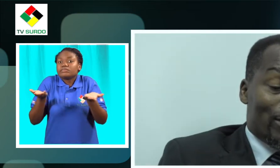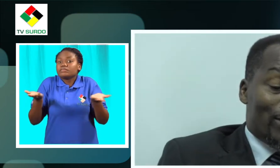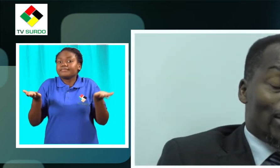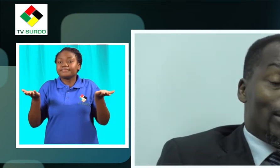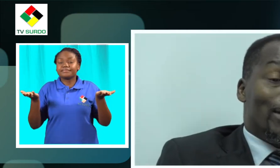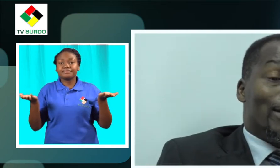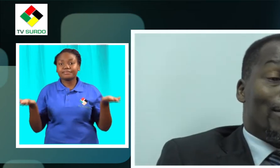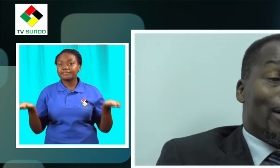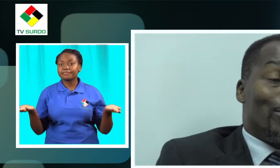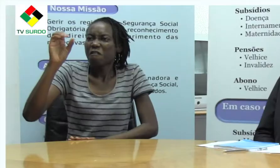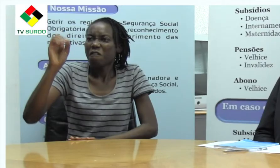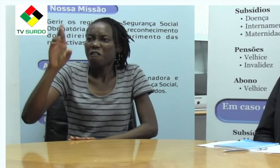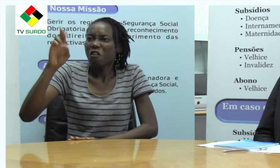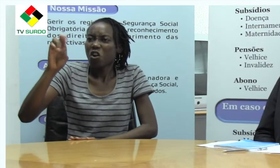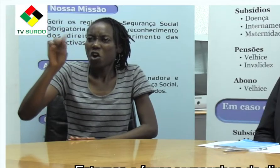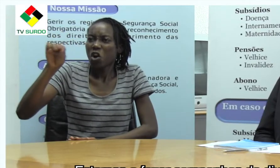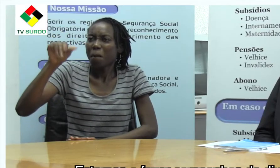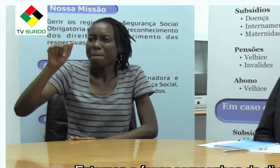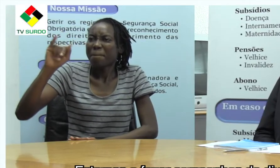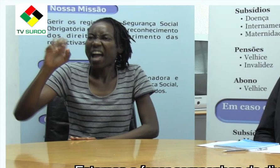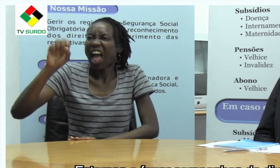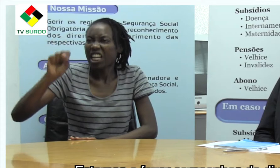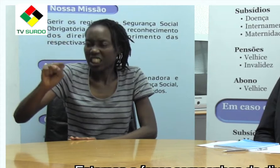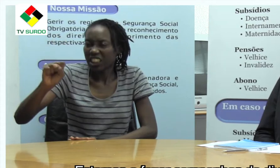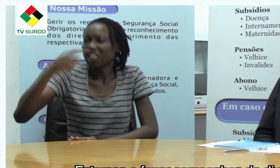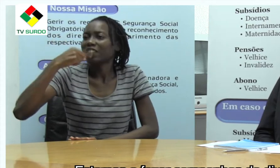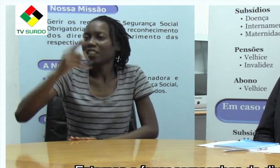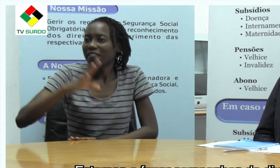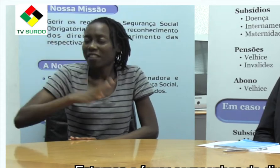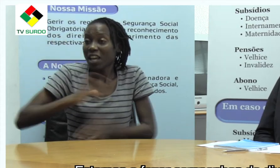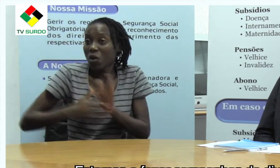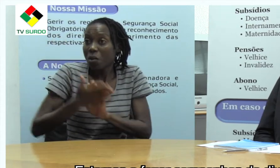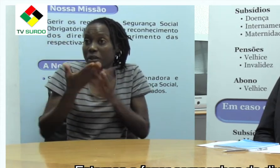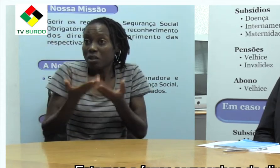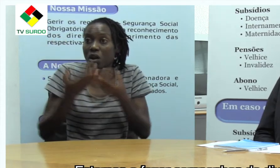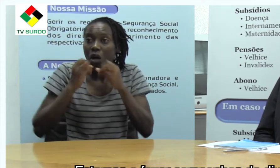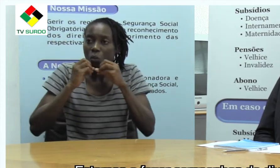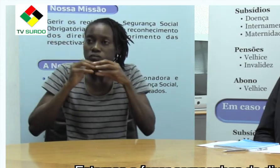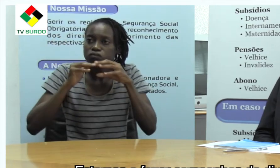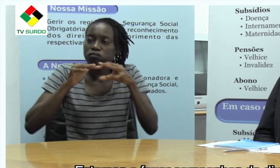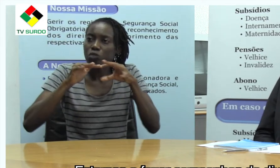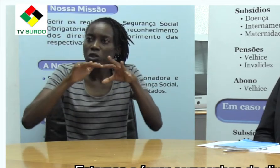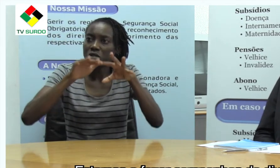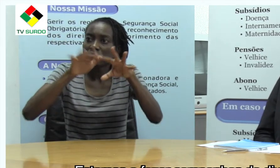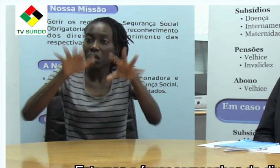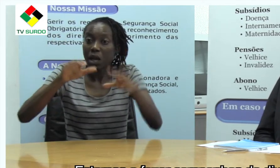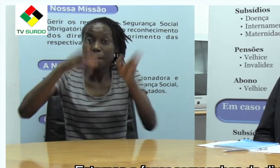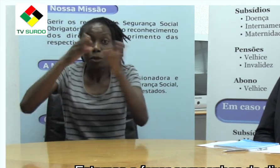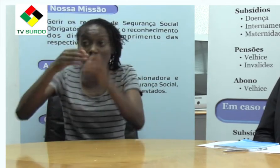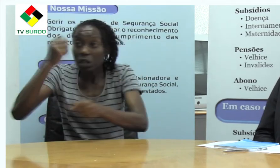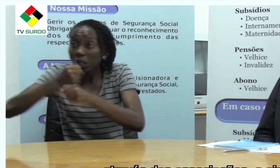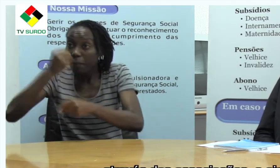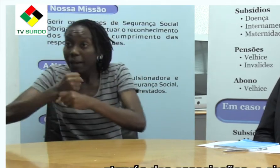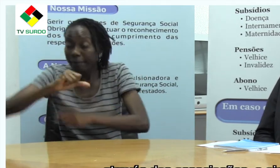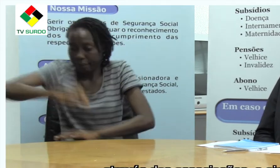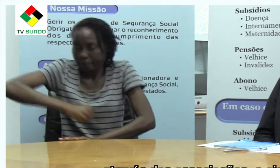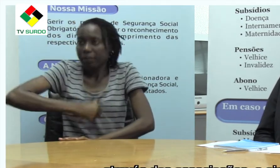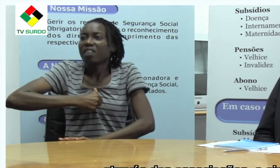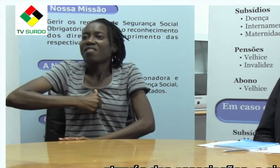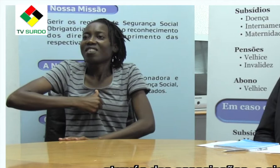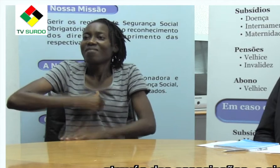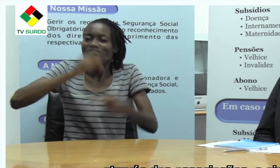como é a comunicação? Estamos a fazer campanha de divulgação da inscrição dos trabalhadores por conta própria através das